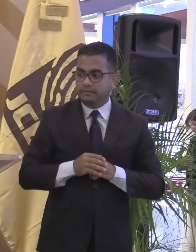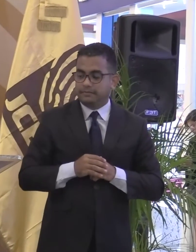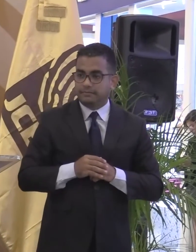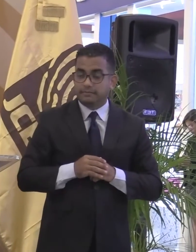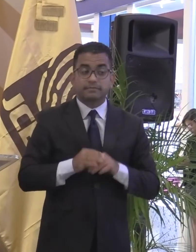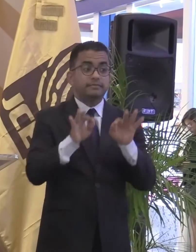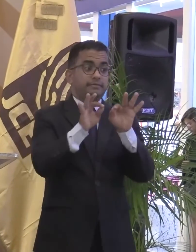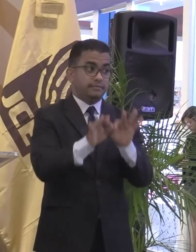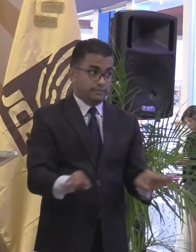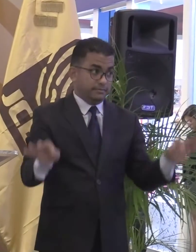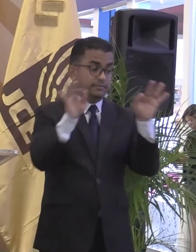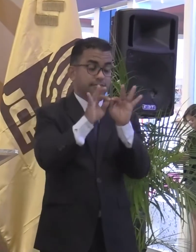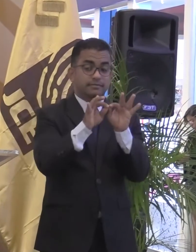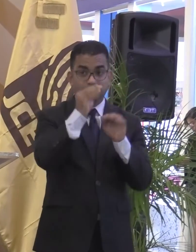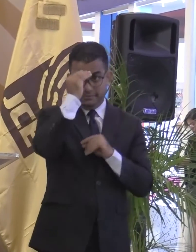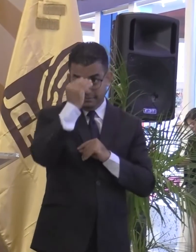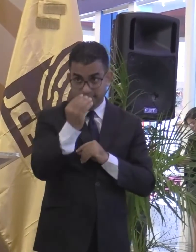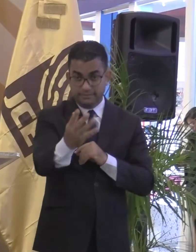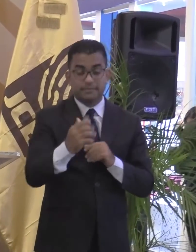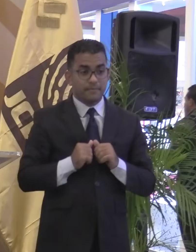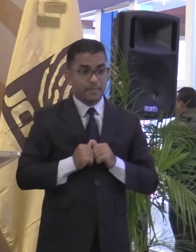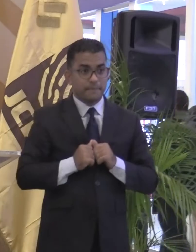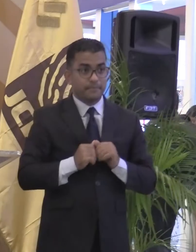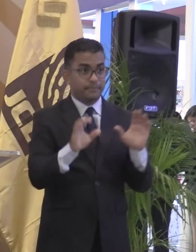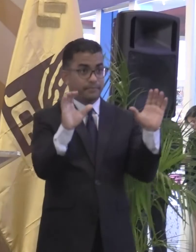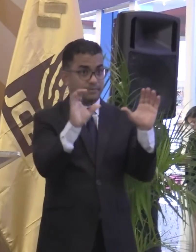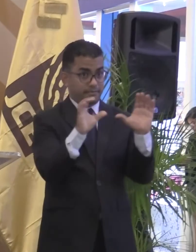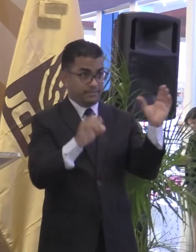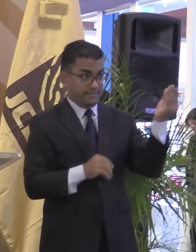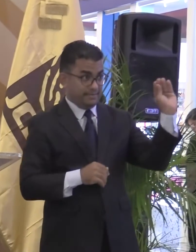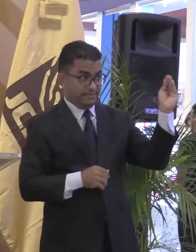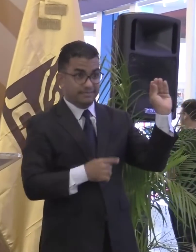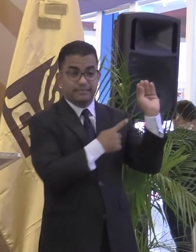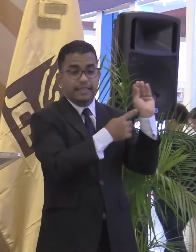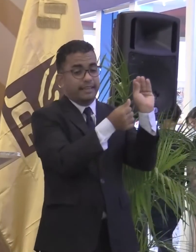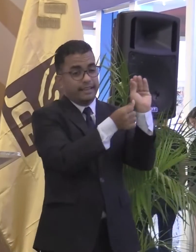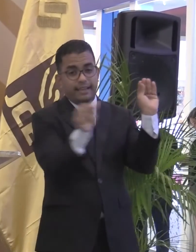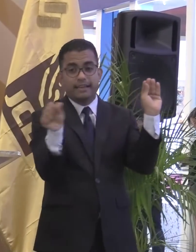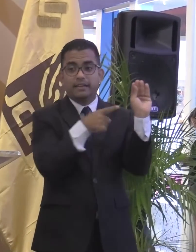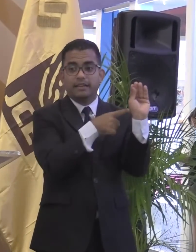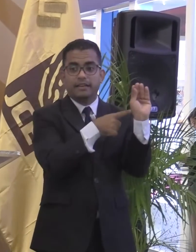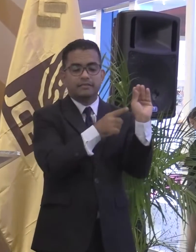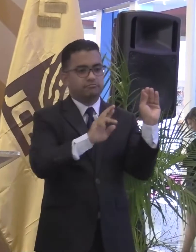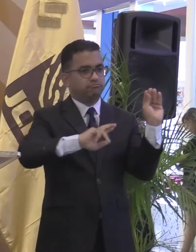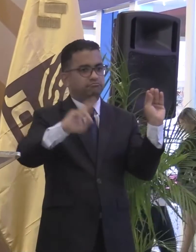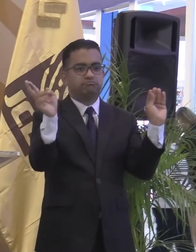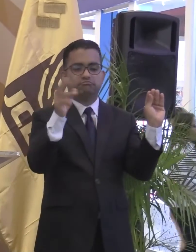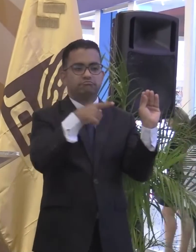y es importante destacar que el acta cualquiera que sea sale